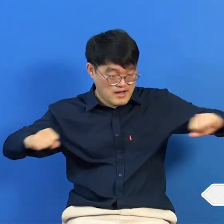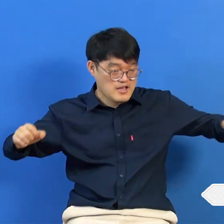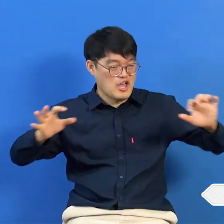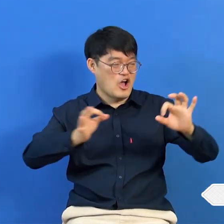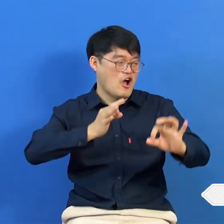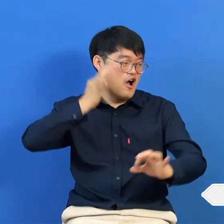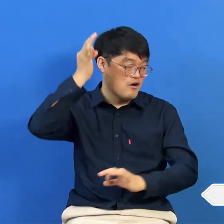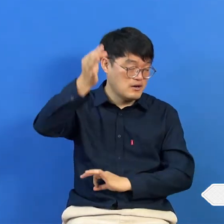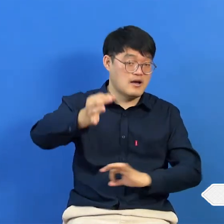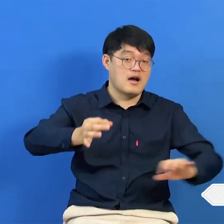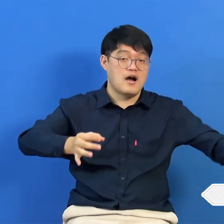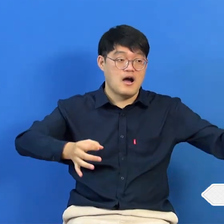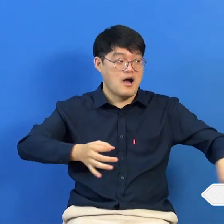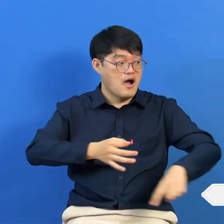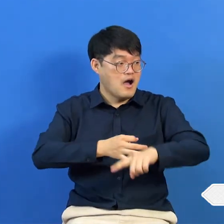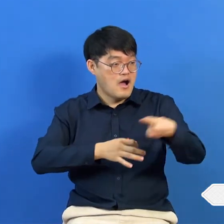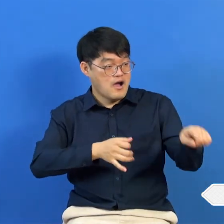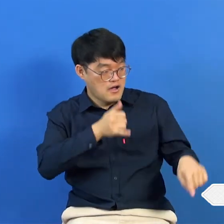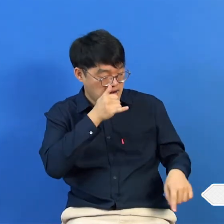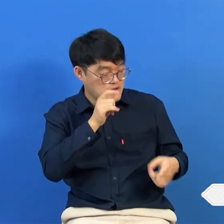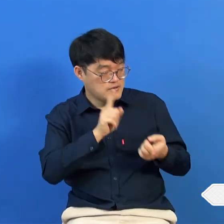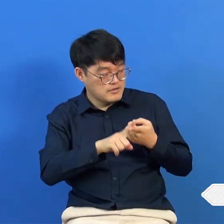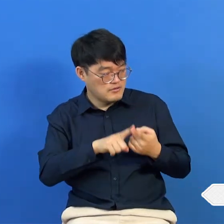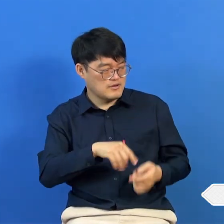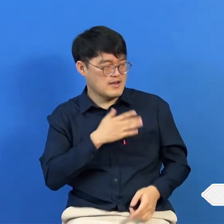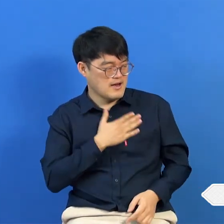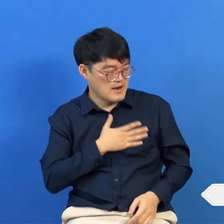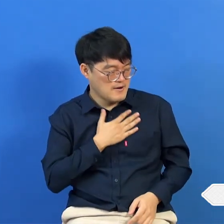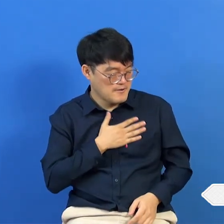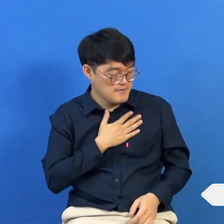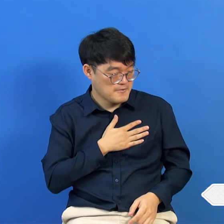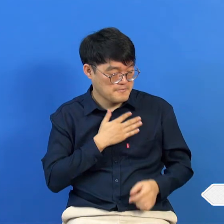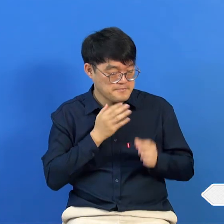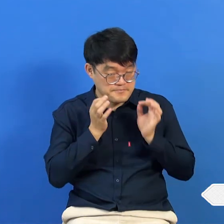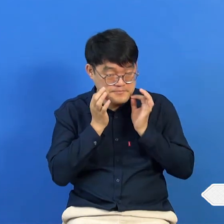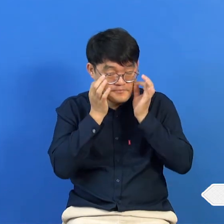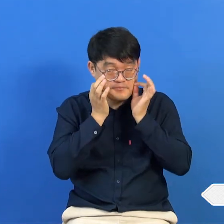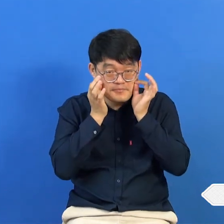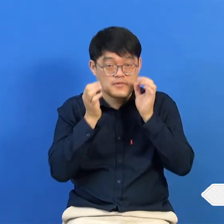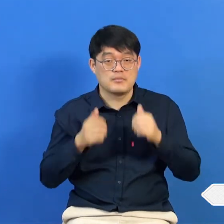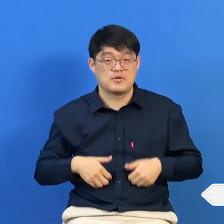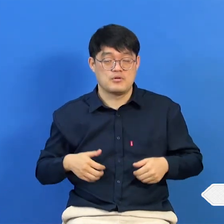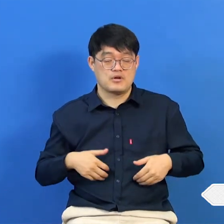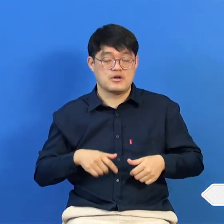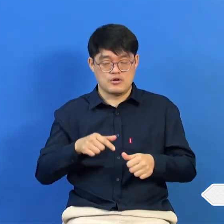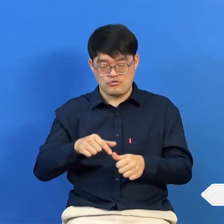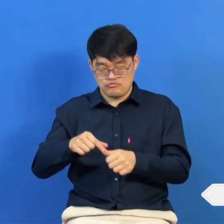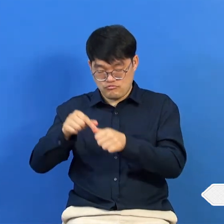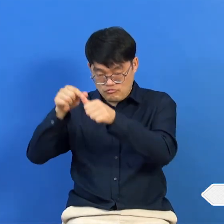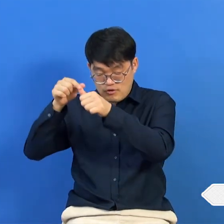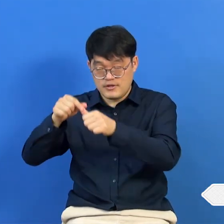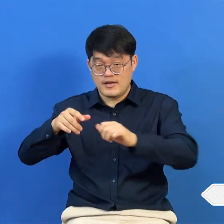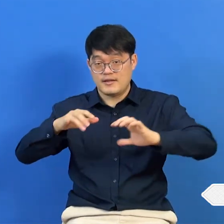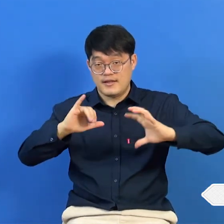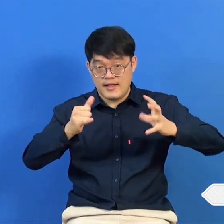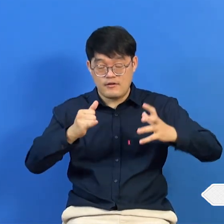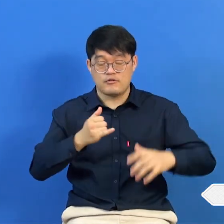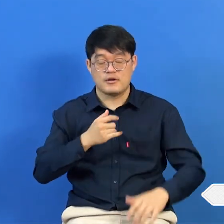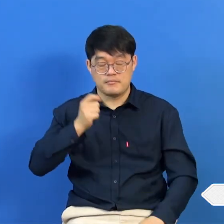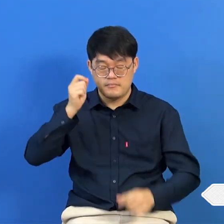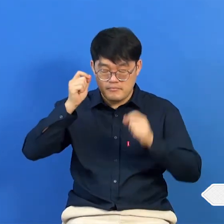우리가 알아가야 됩니다. 알아가야 됩니다. 그 놀라운 구원의 세계를 좀 알게